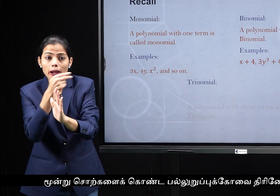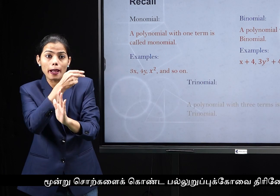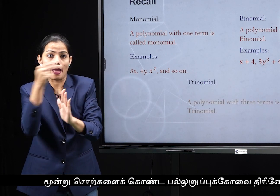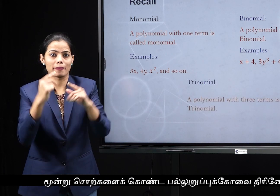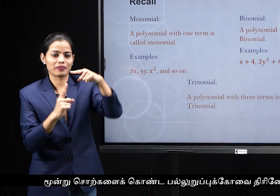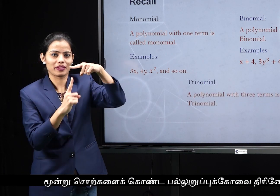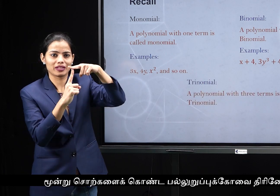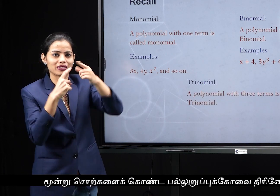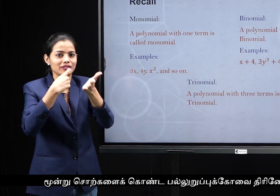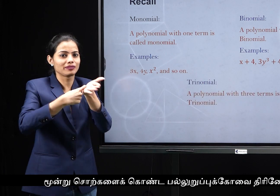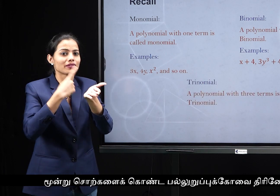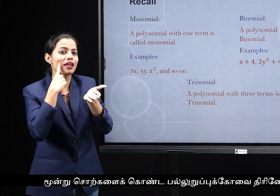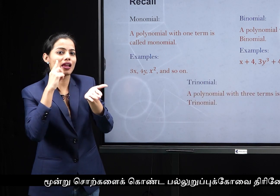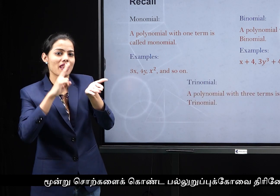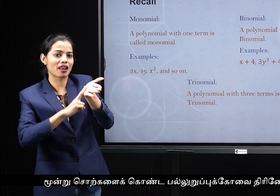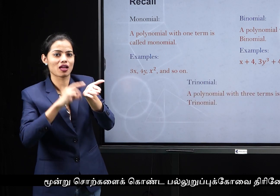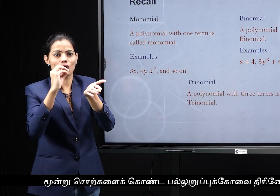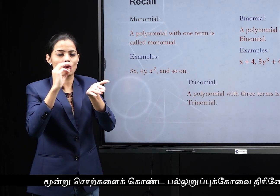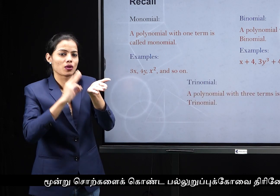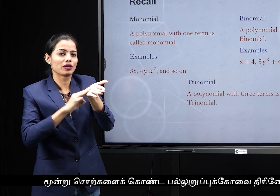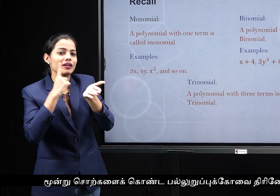மூன்று சொற்களை கொண்ட பல்லுறுப்புக்கோவை ட்ரைனோமியல் எனப்படும்.